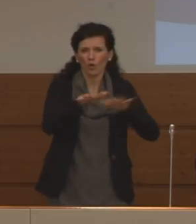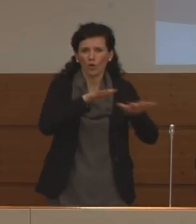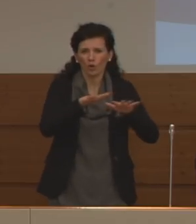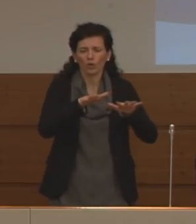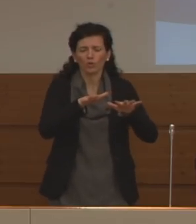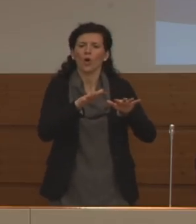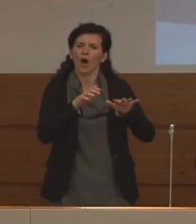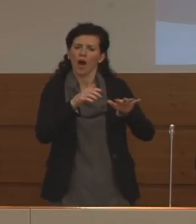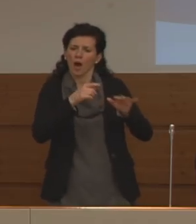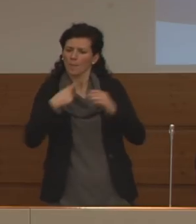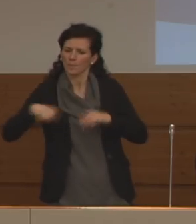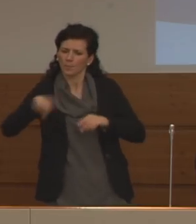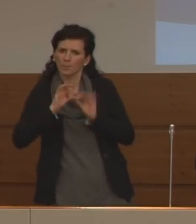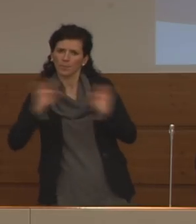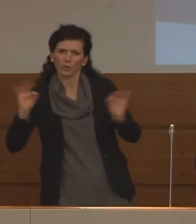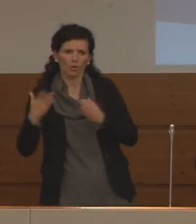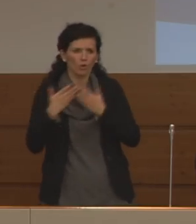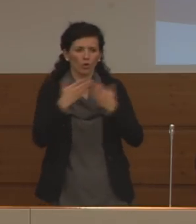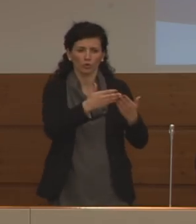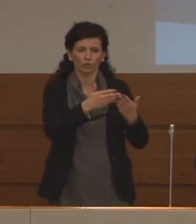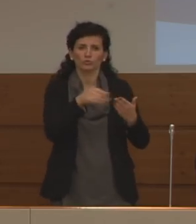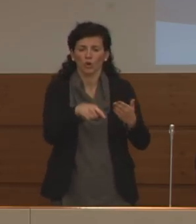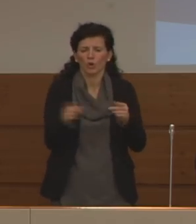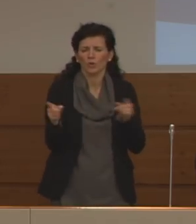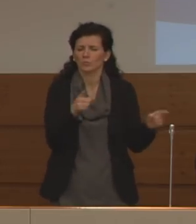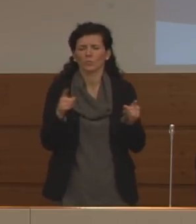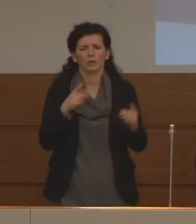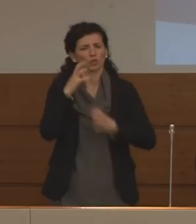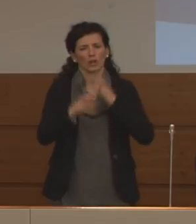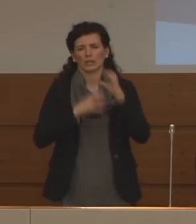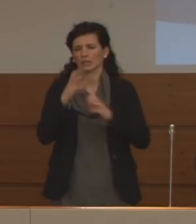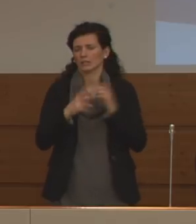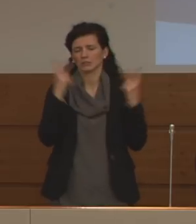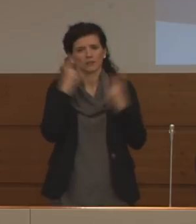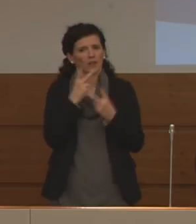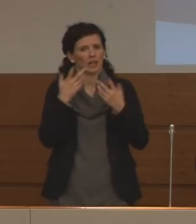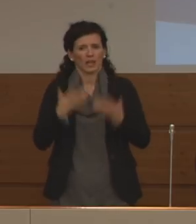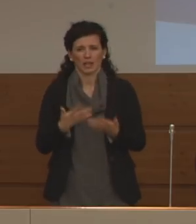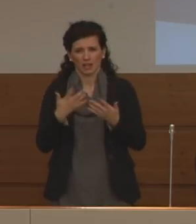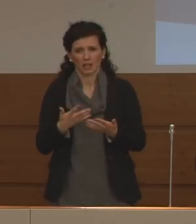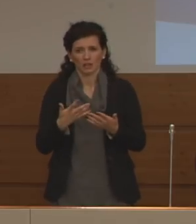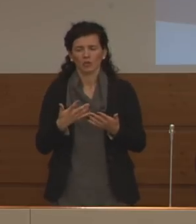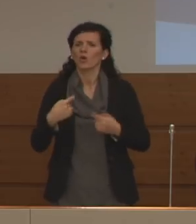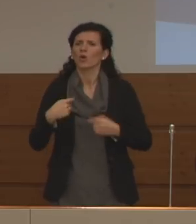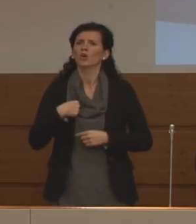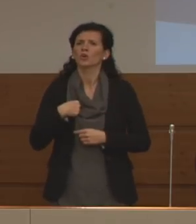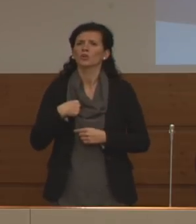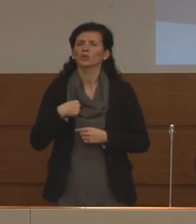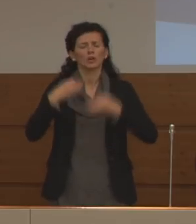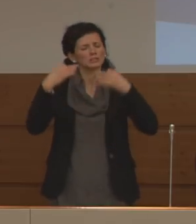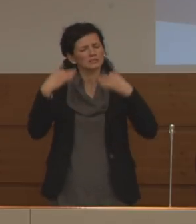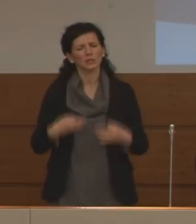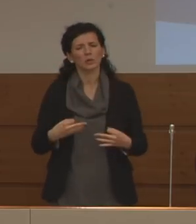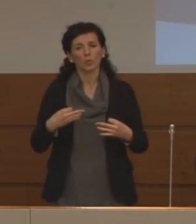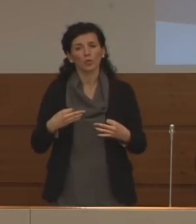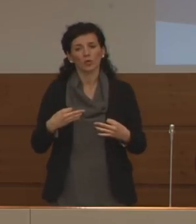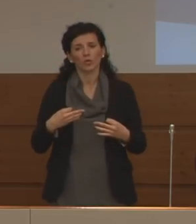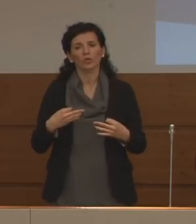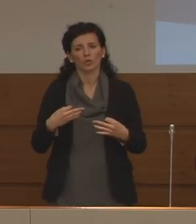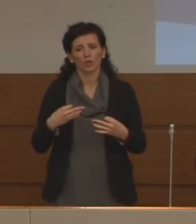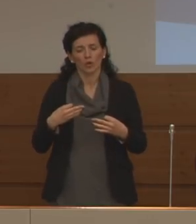questa fa questo periodo di crisi e io sono assolutamente sicuro che poi una volta superato